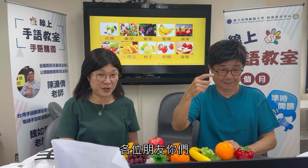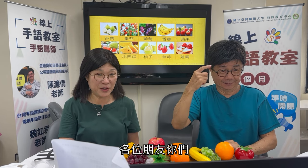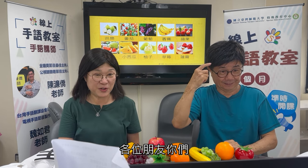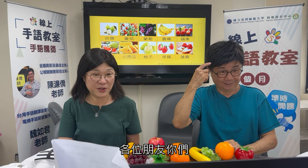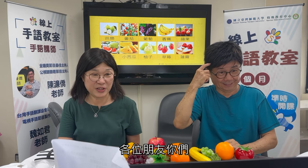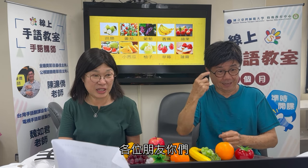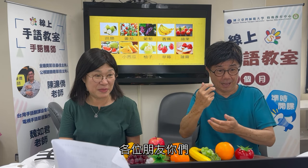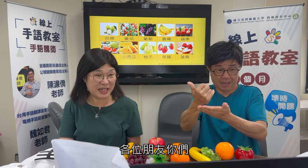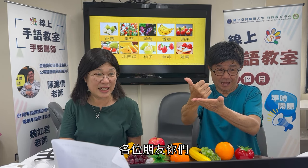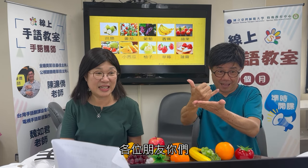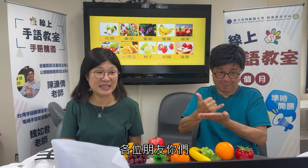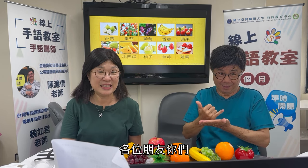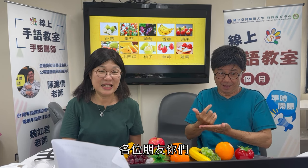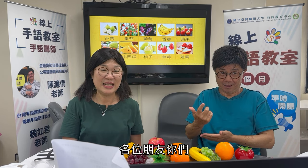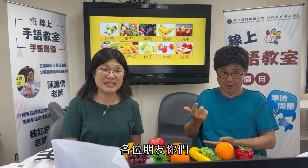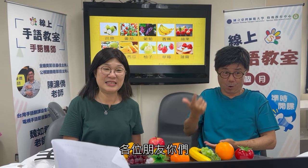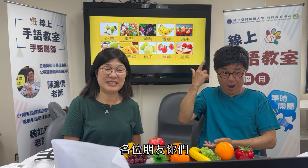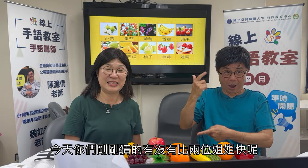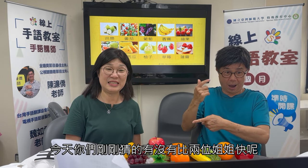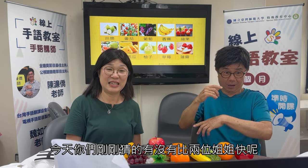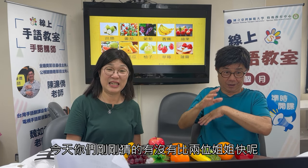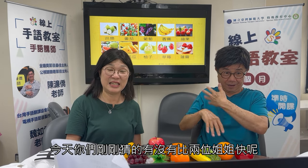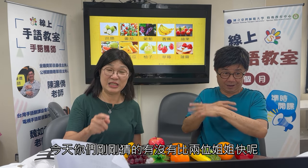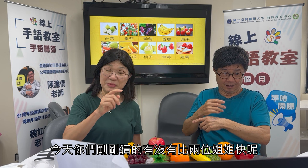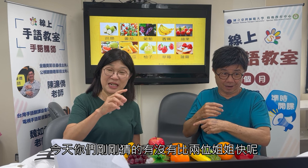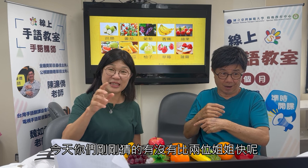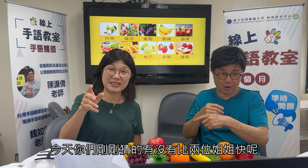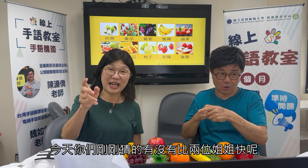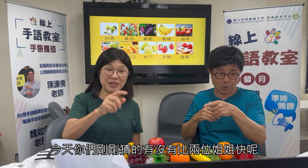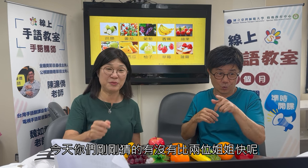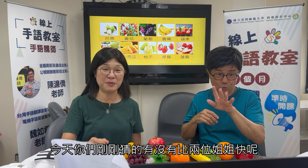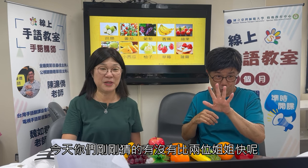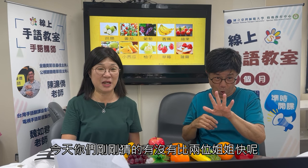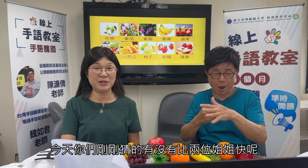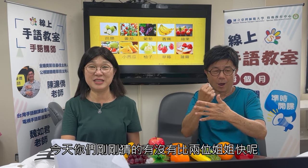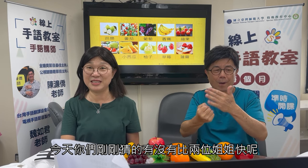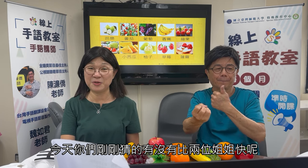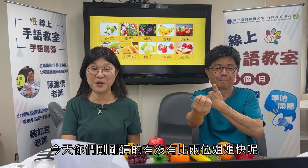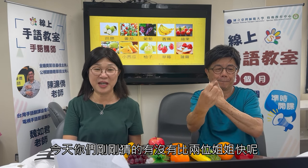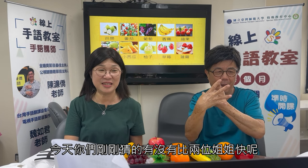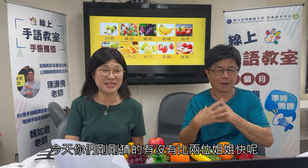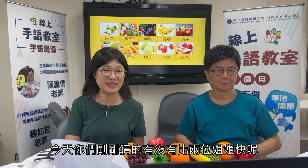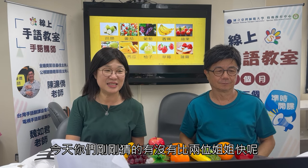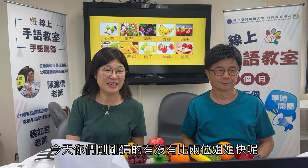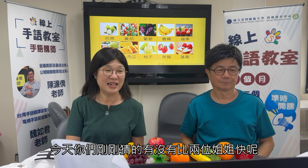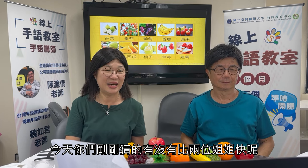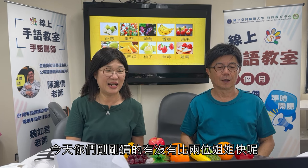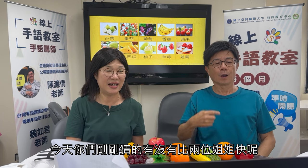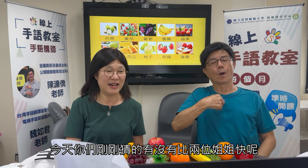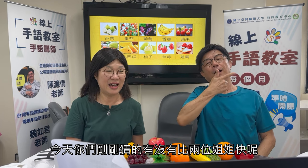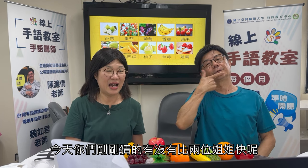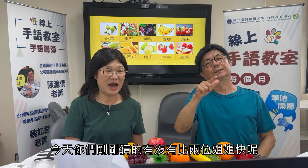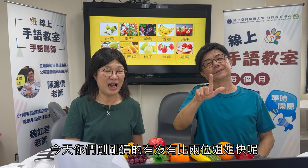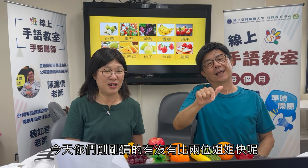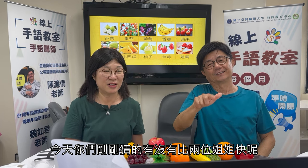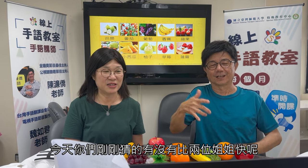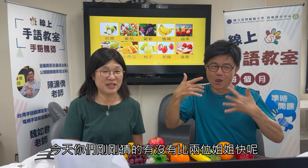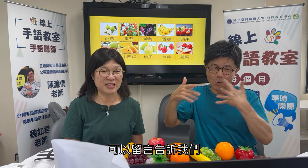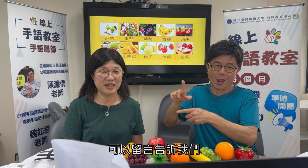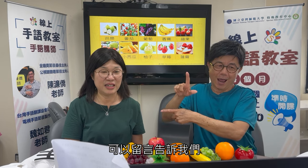友，你们今天，你们刚刚猜的有没有比两位姐姐快呢？好，好。可以留